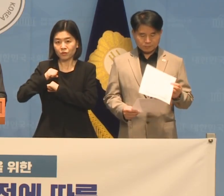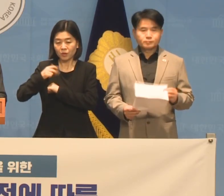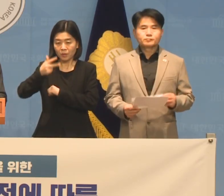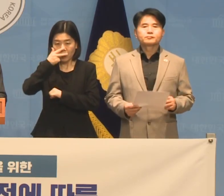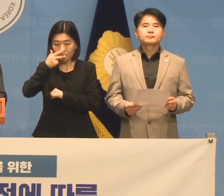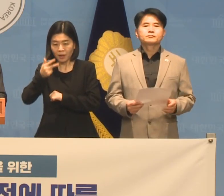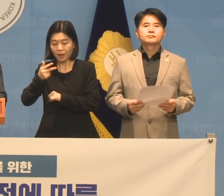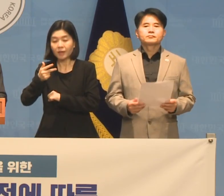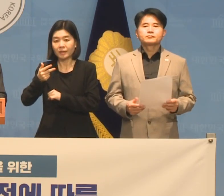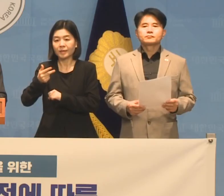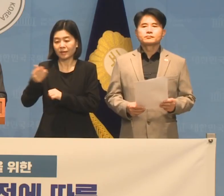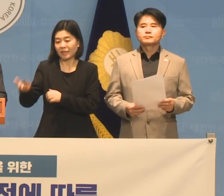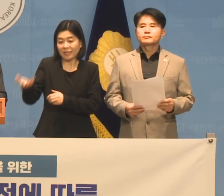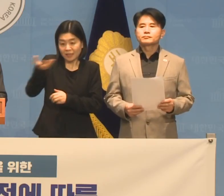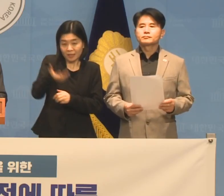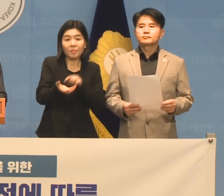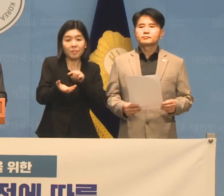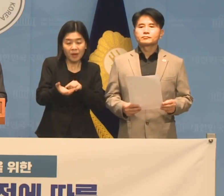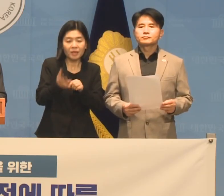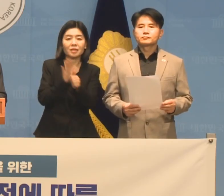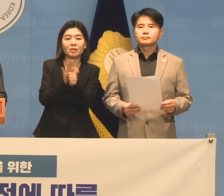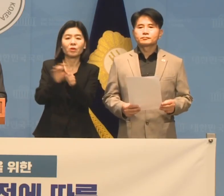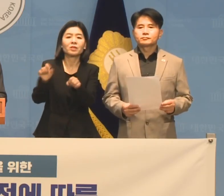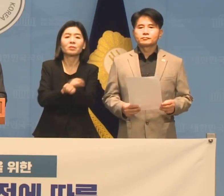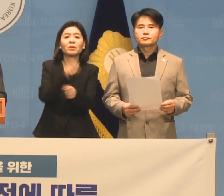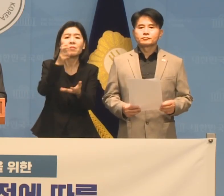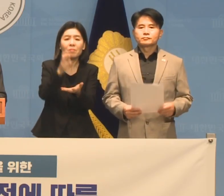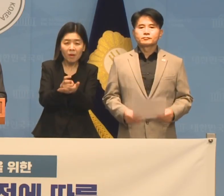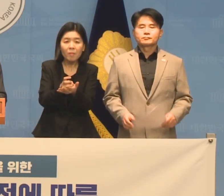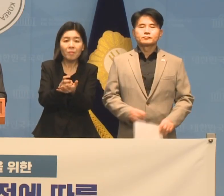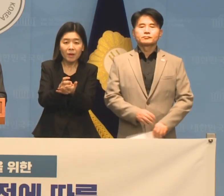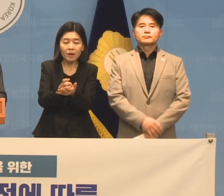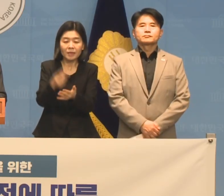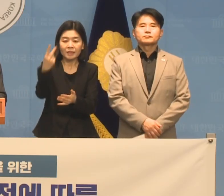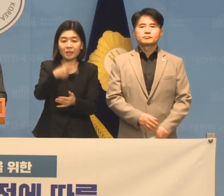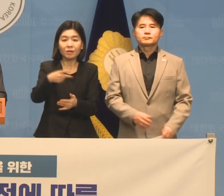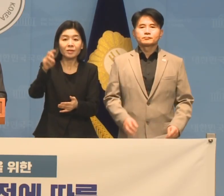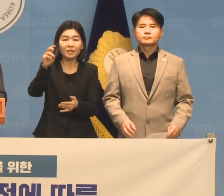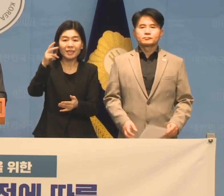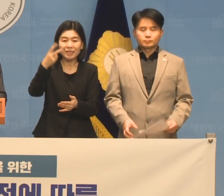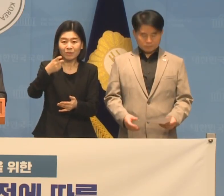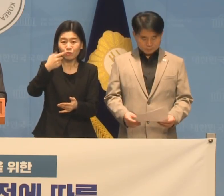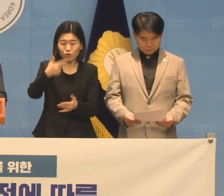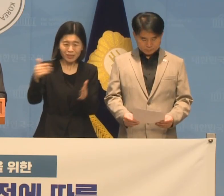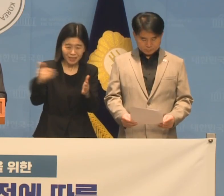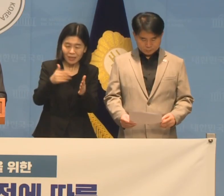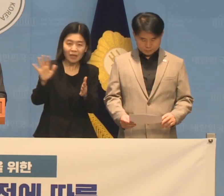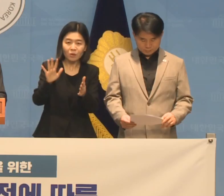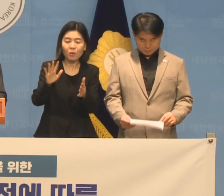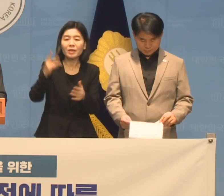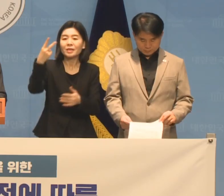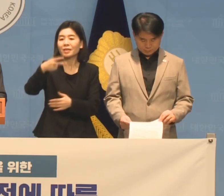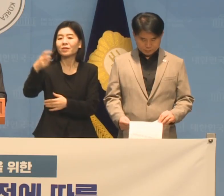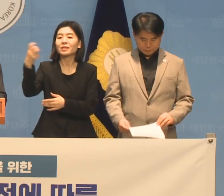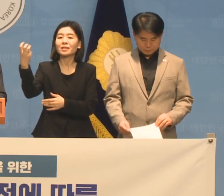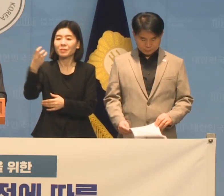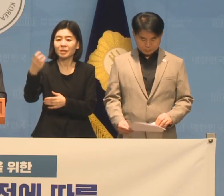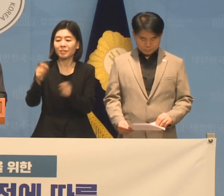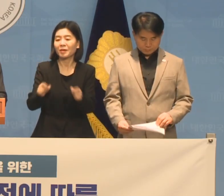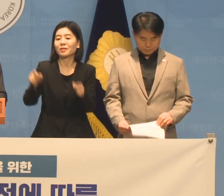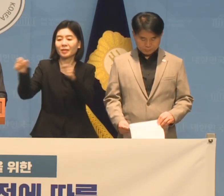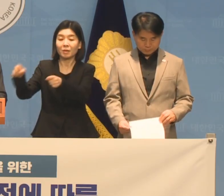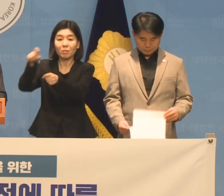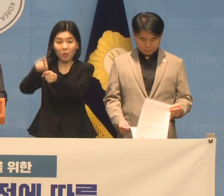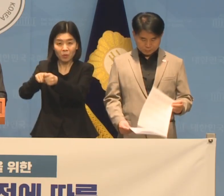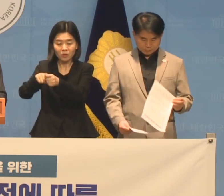지원 등에 관한 특별법의 2030년 유효기간 연장을 위한 개정안을 함께 발의했다는 사실을